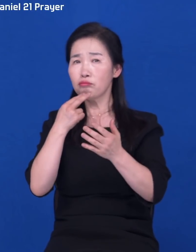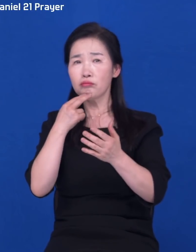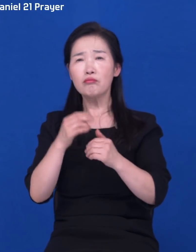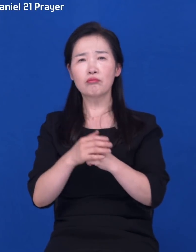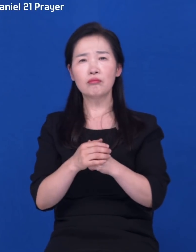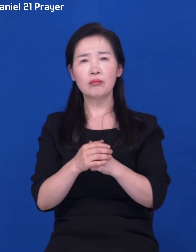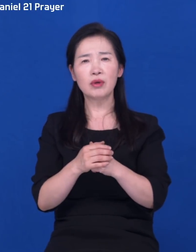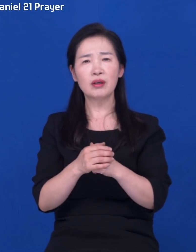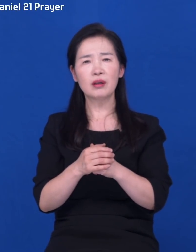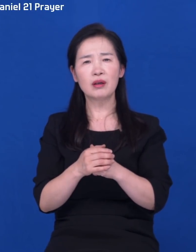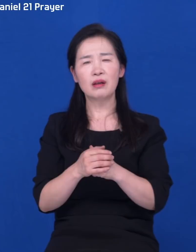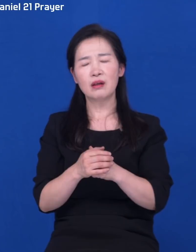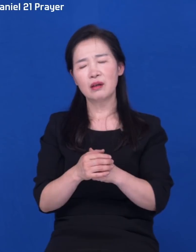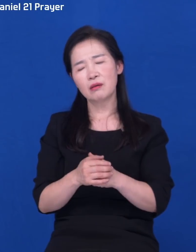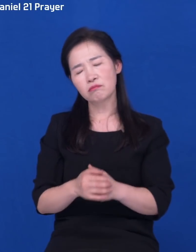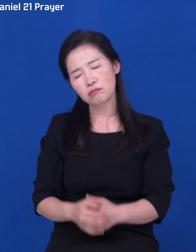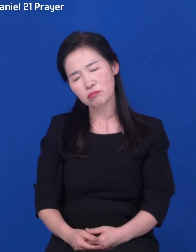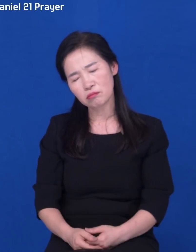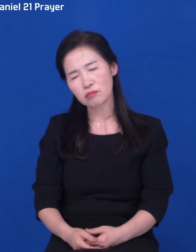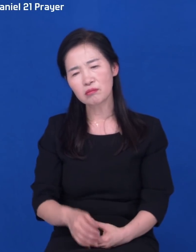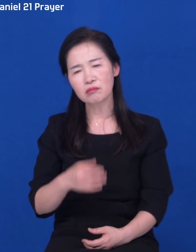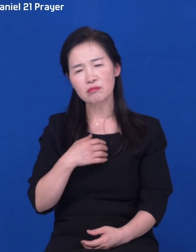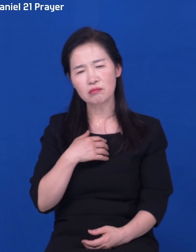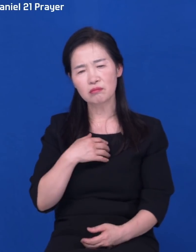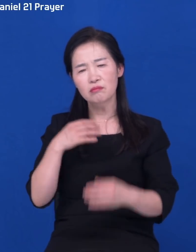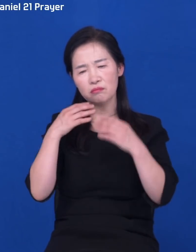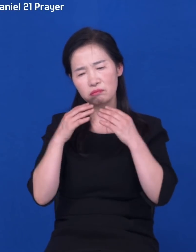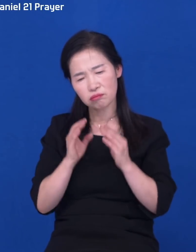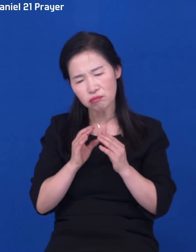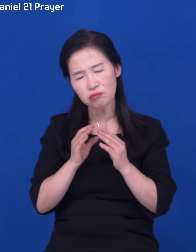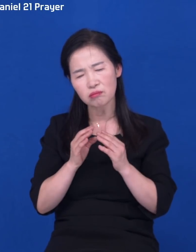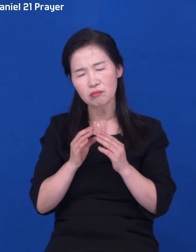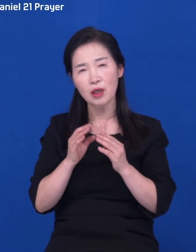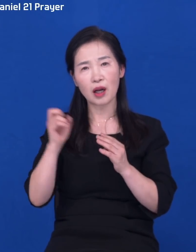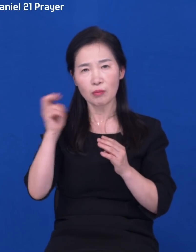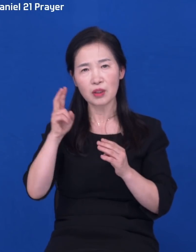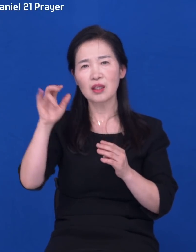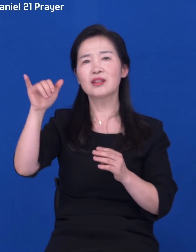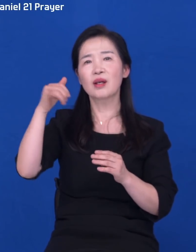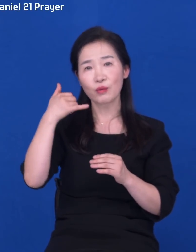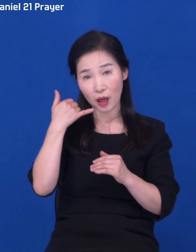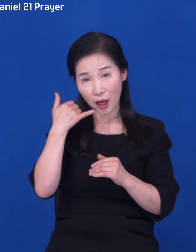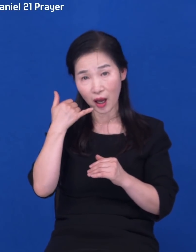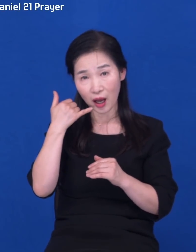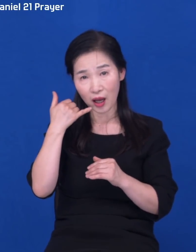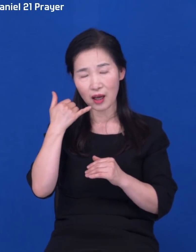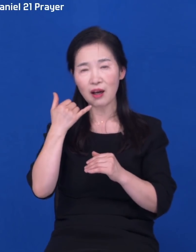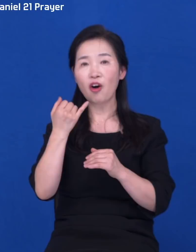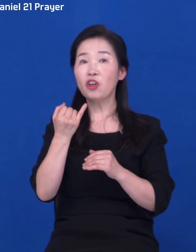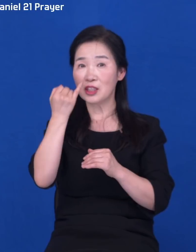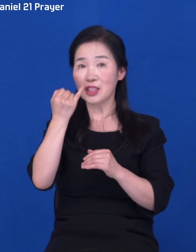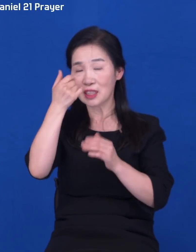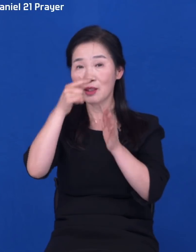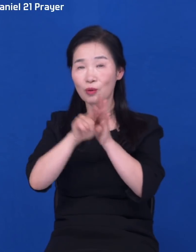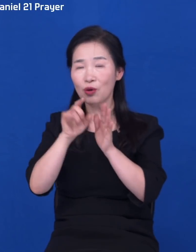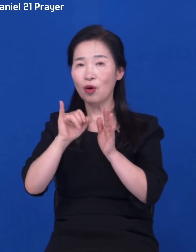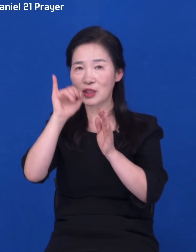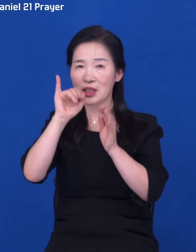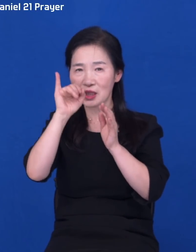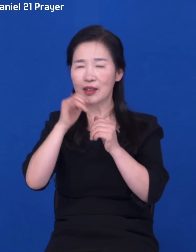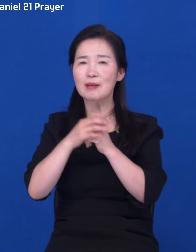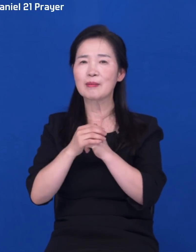또 넋두리를 했구나. 딱 그냥 포기하는데 전화가 한 통화 걸려와요. 그 기독교 언니가